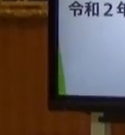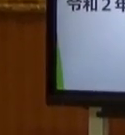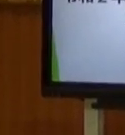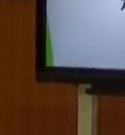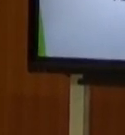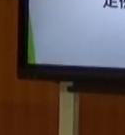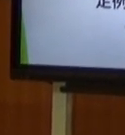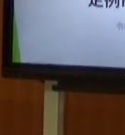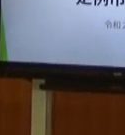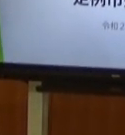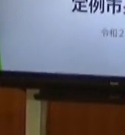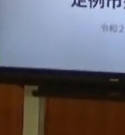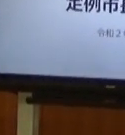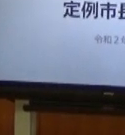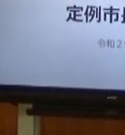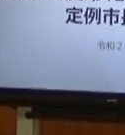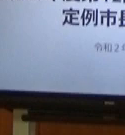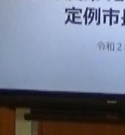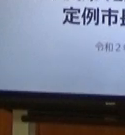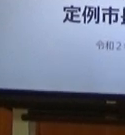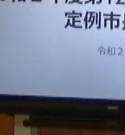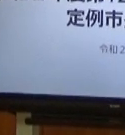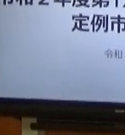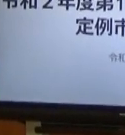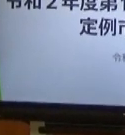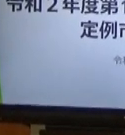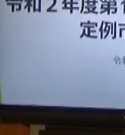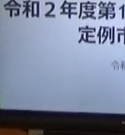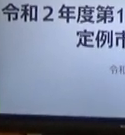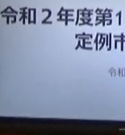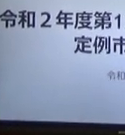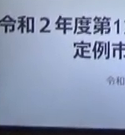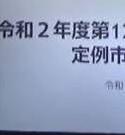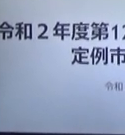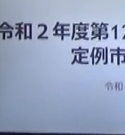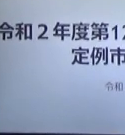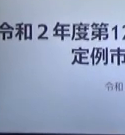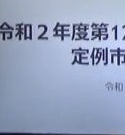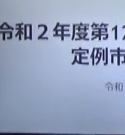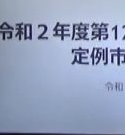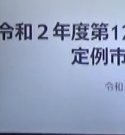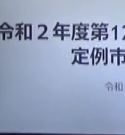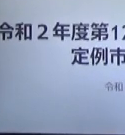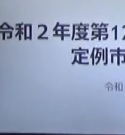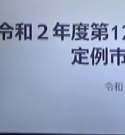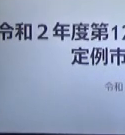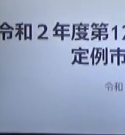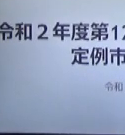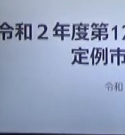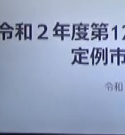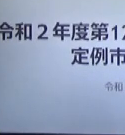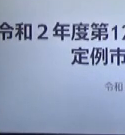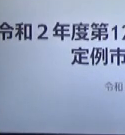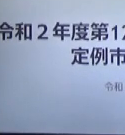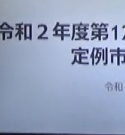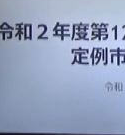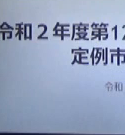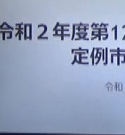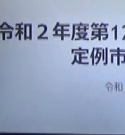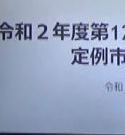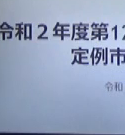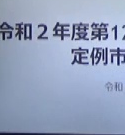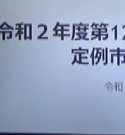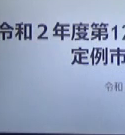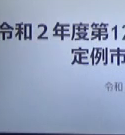海道建設新聞社の佐藤と申します。はい、最初の説明と重なる部分はあるかと思うんですが、市内